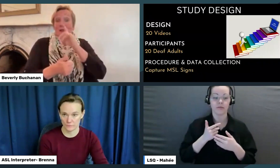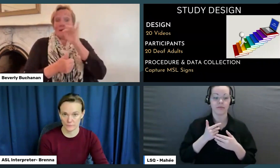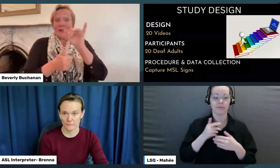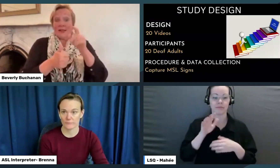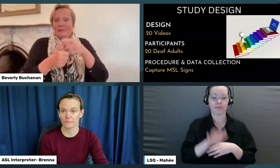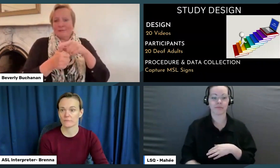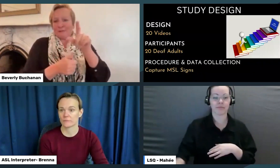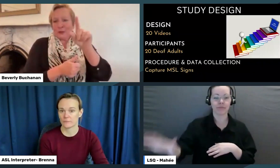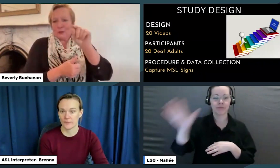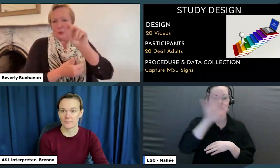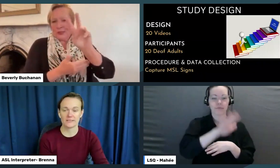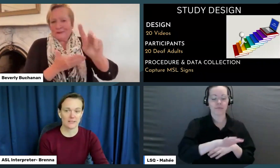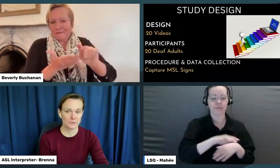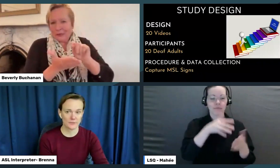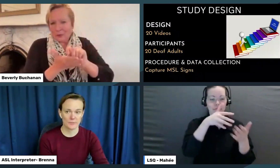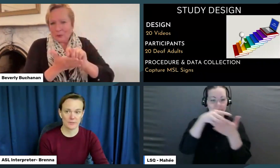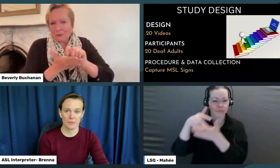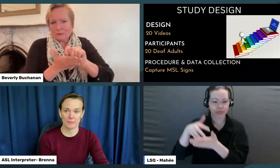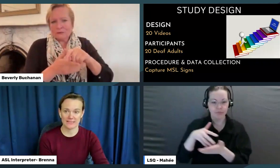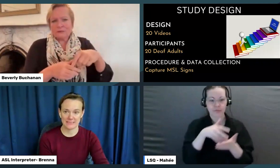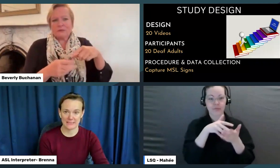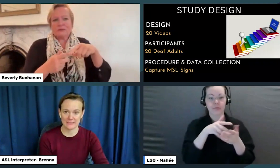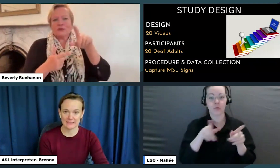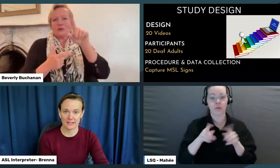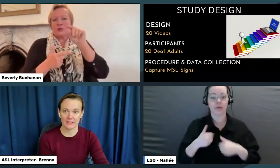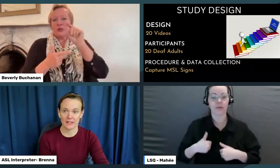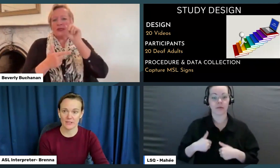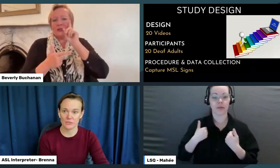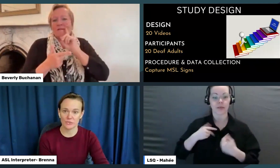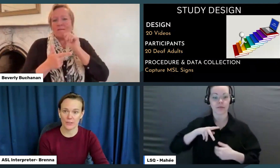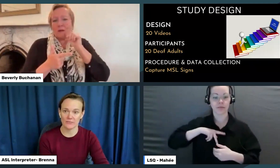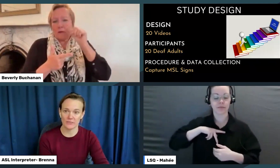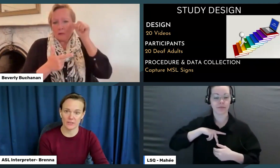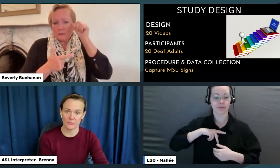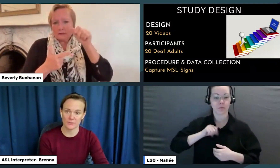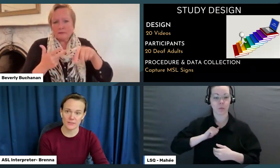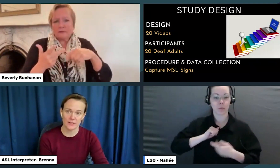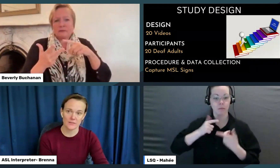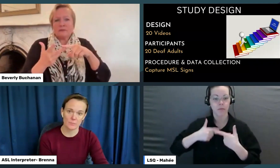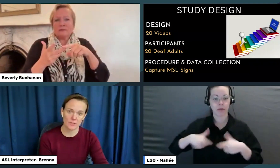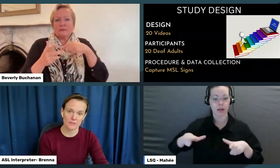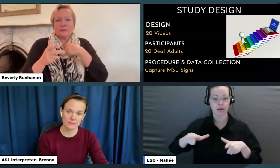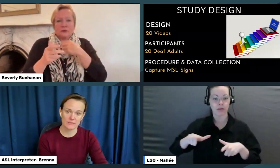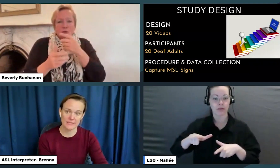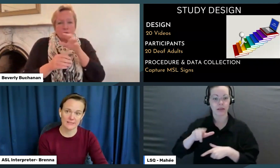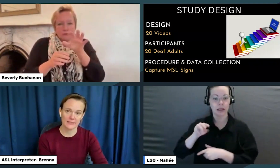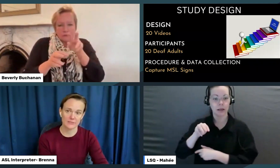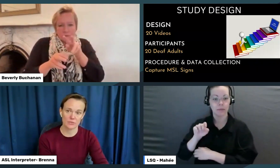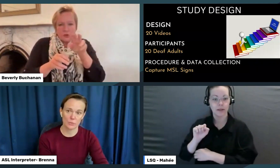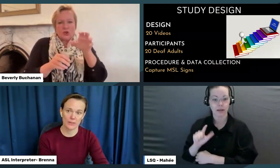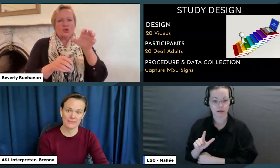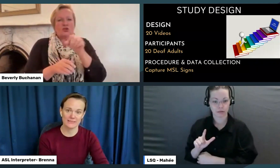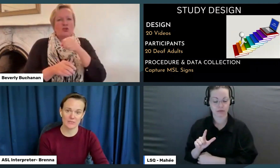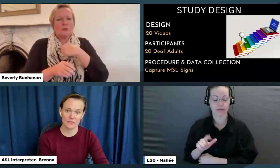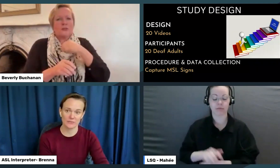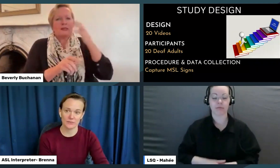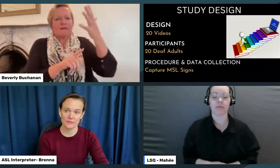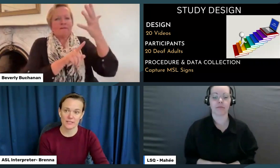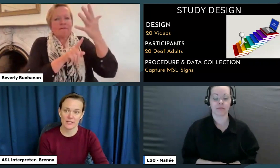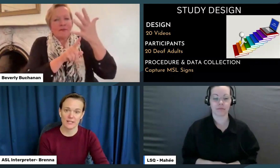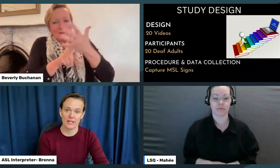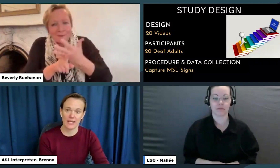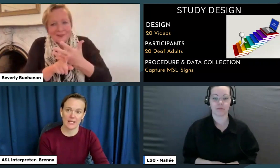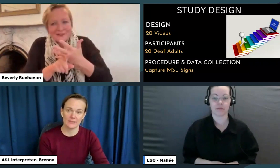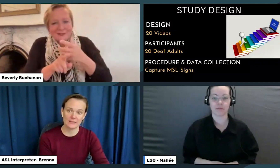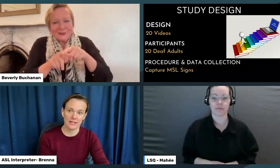Je vais vous parler un peu au sujet de la conception de mon étude. J'ai utilisé 20 vidéos. Les participants que j'ai analysés, c'était 20 adultes